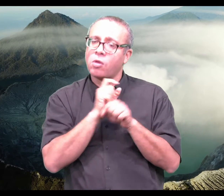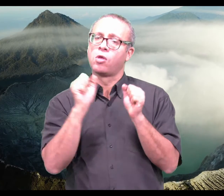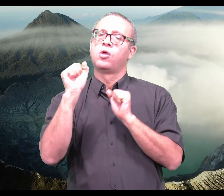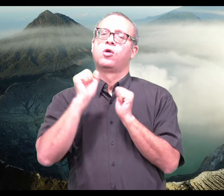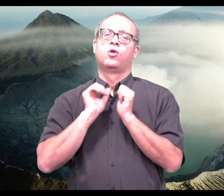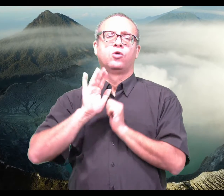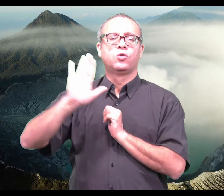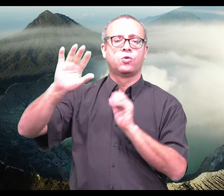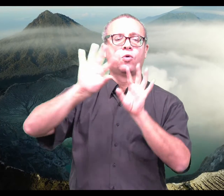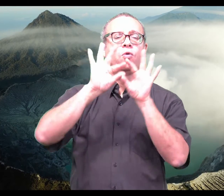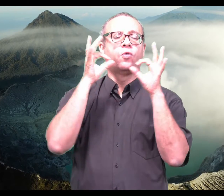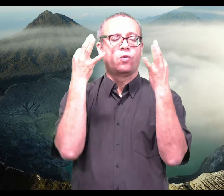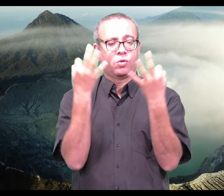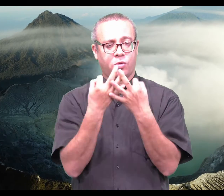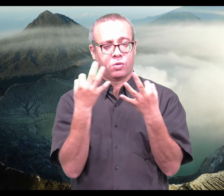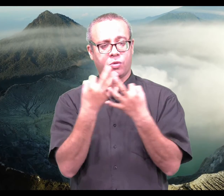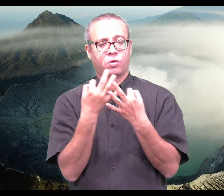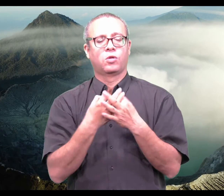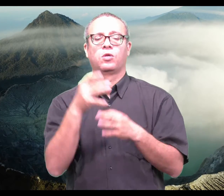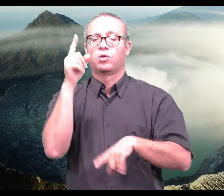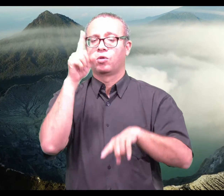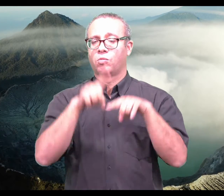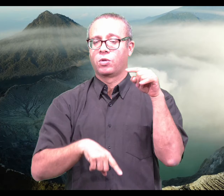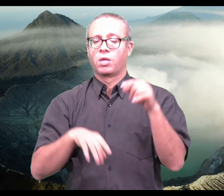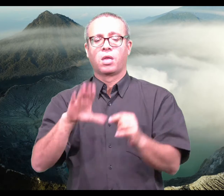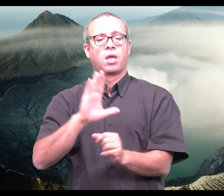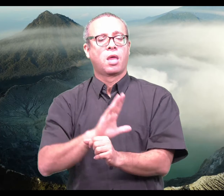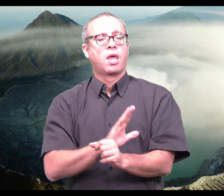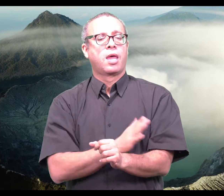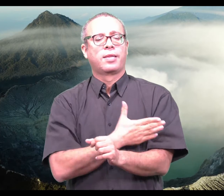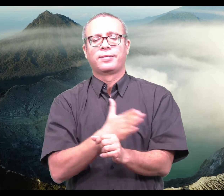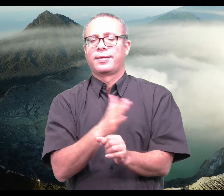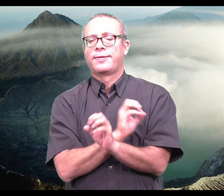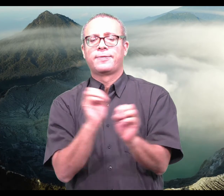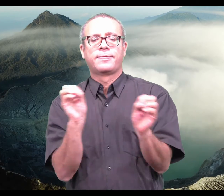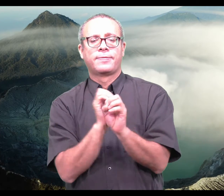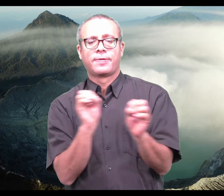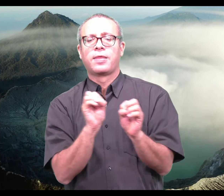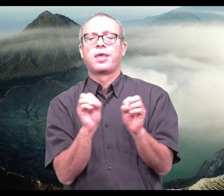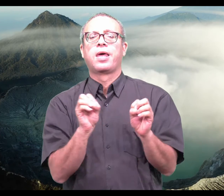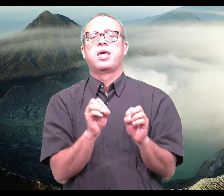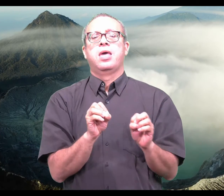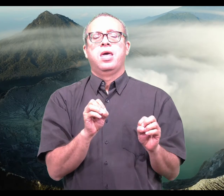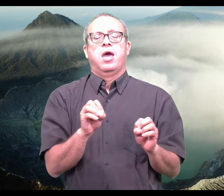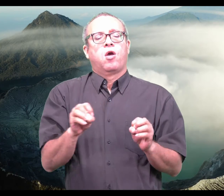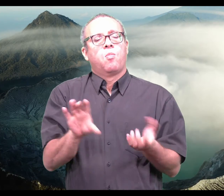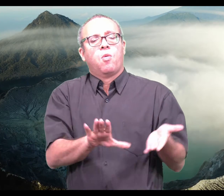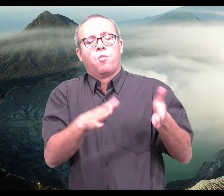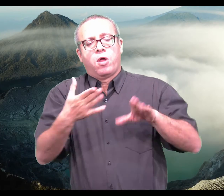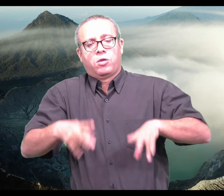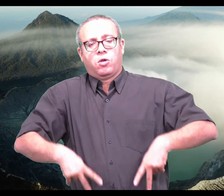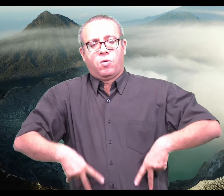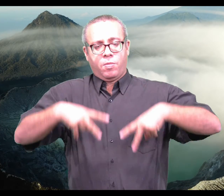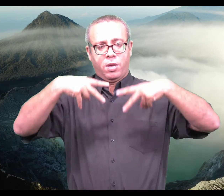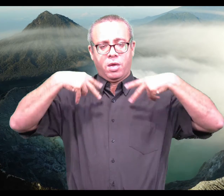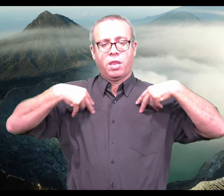los suyos o cantar himnos en las sinagogas. Era como estar muerto en vida. Pero el leproso de